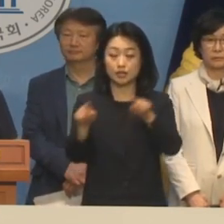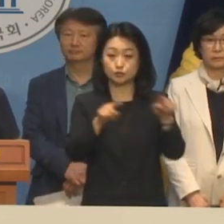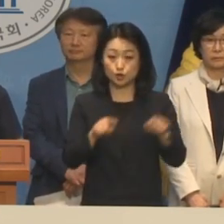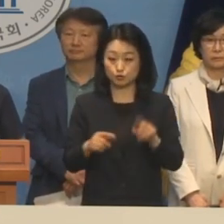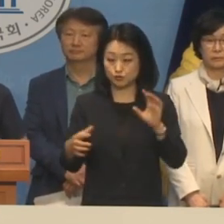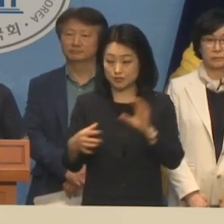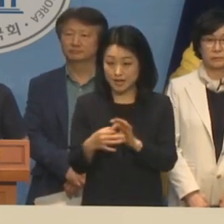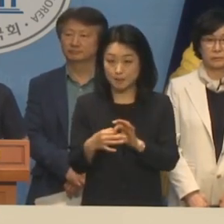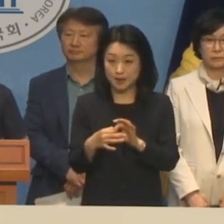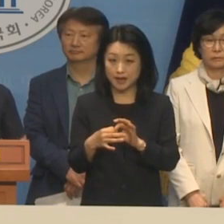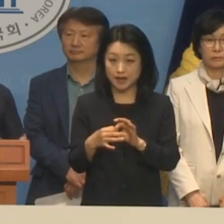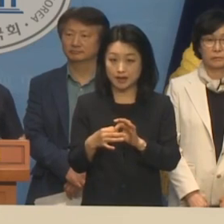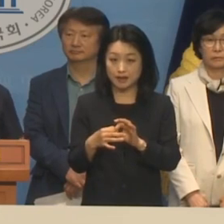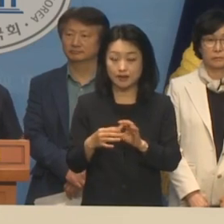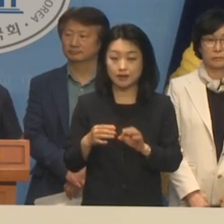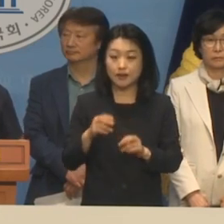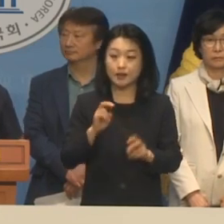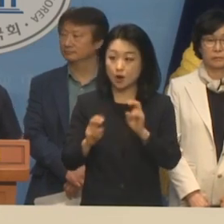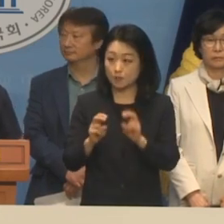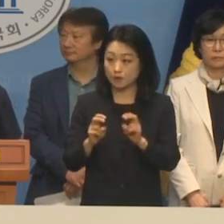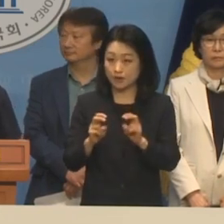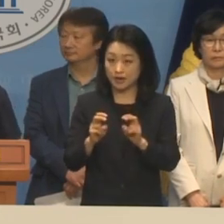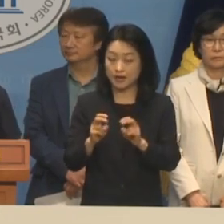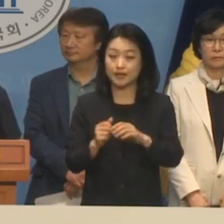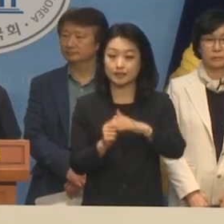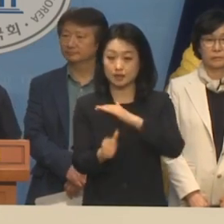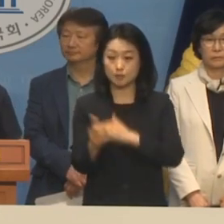전국가맹점주협의회 송명순 정가협 공동의장님 오셨습니다.